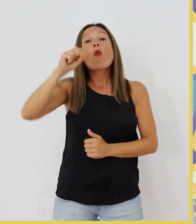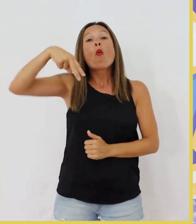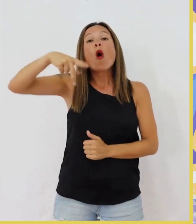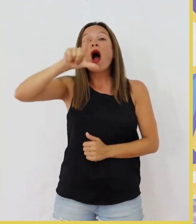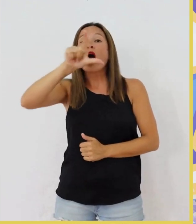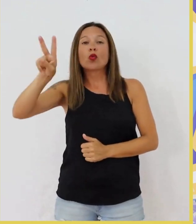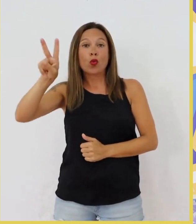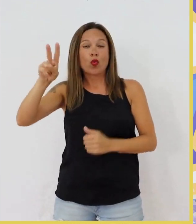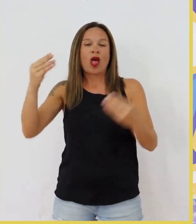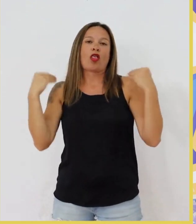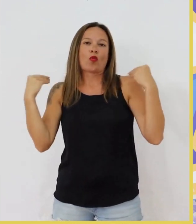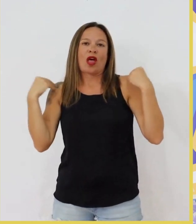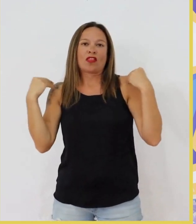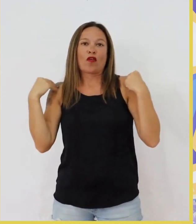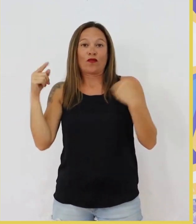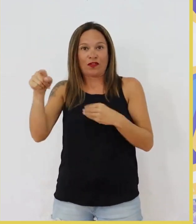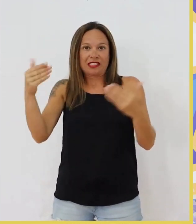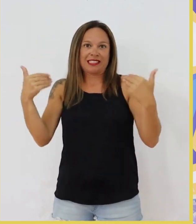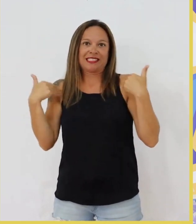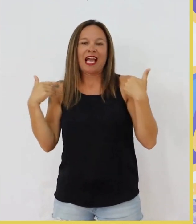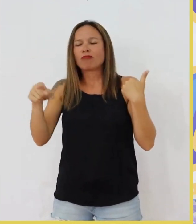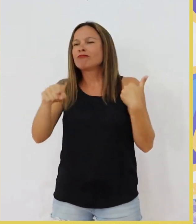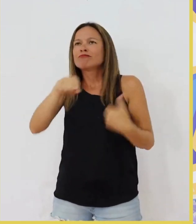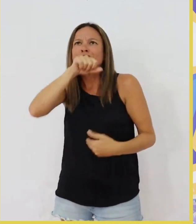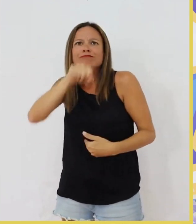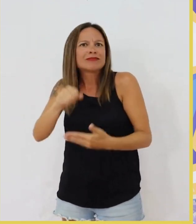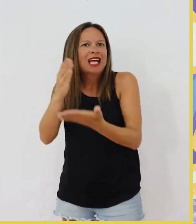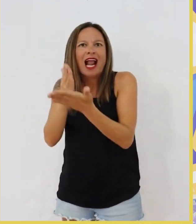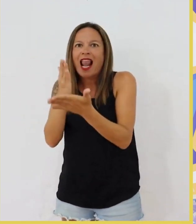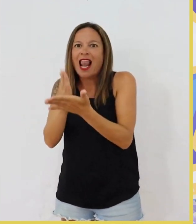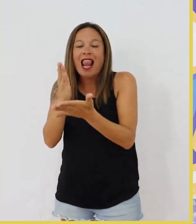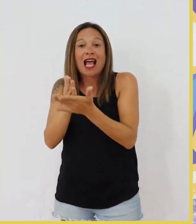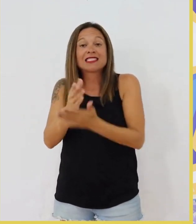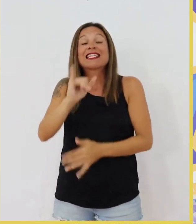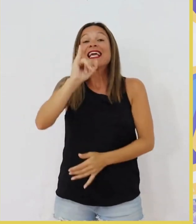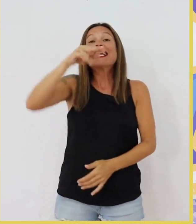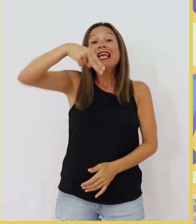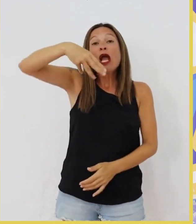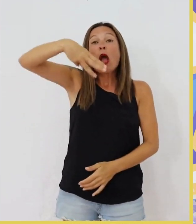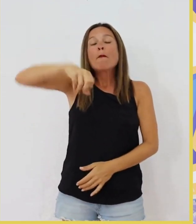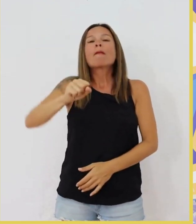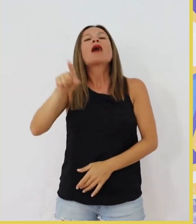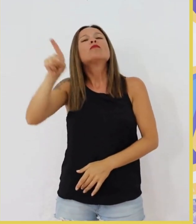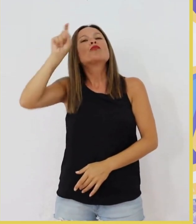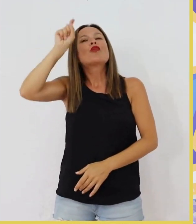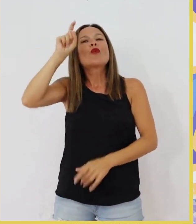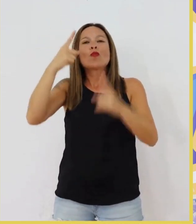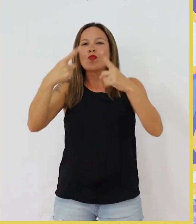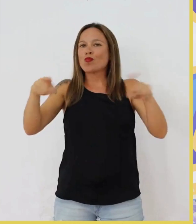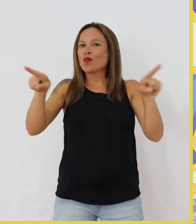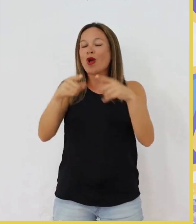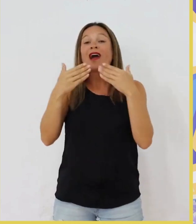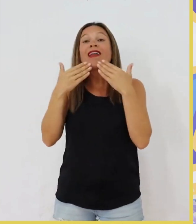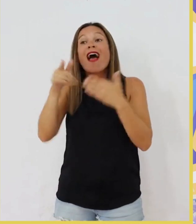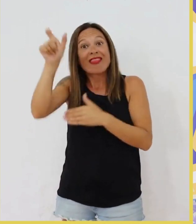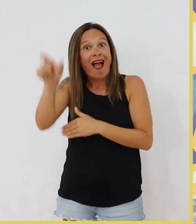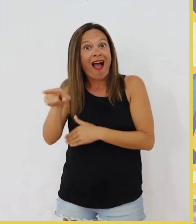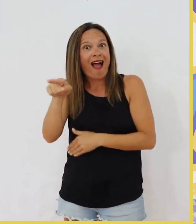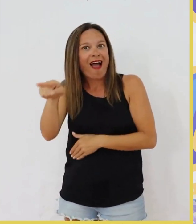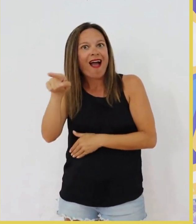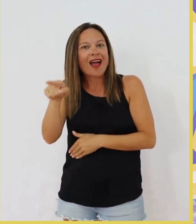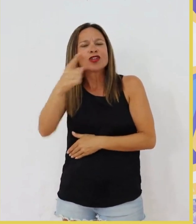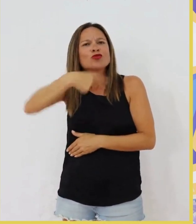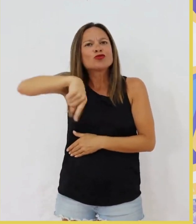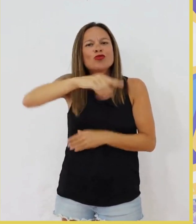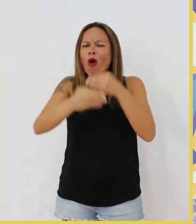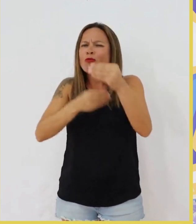cosas geniales, y eso es todo de los maestros. Me ha parecido muy bien lo que han dicho mis compañeras sobre las pulseras, ya que